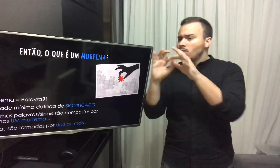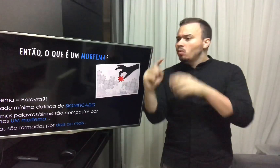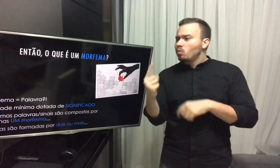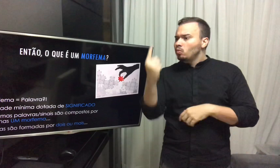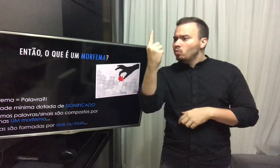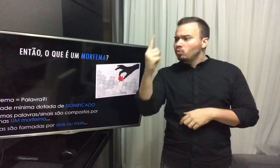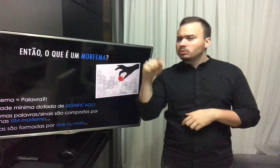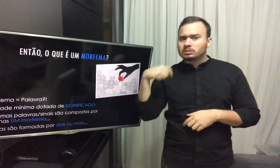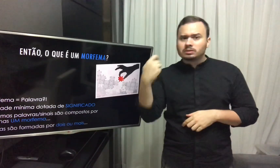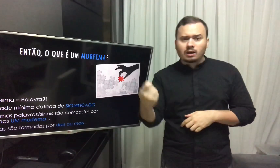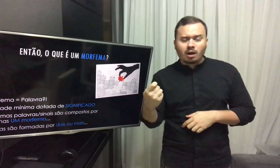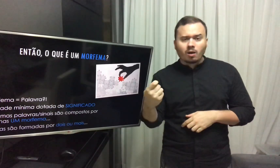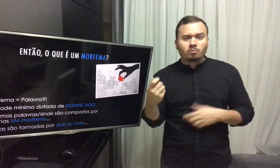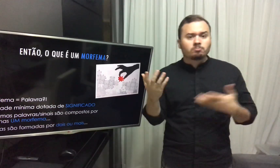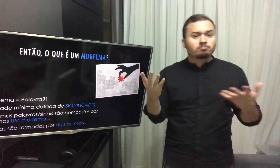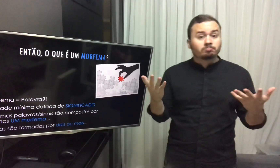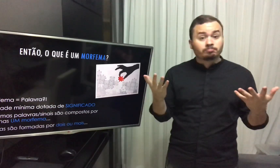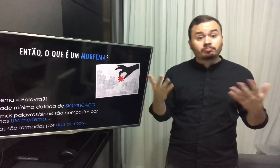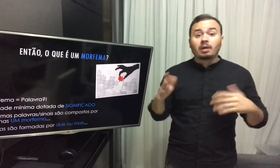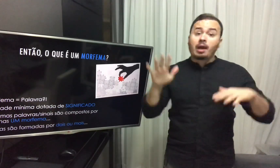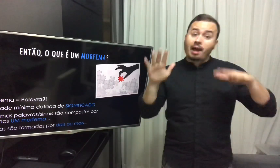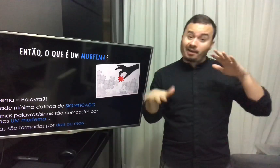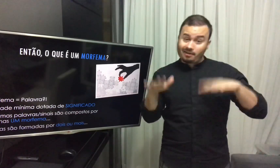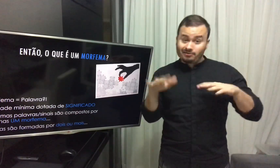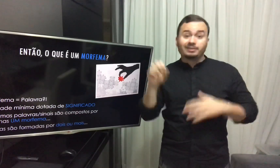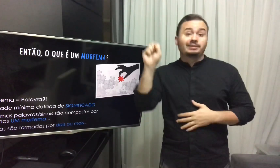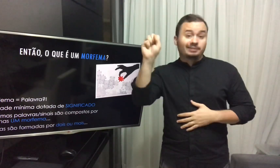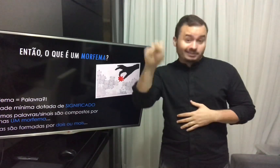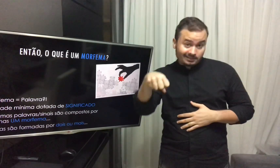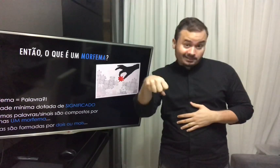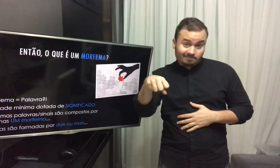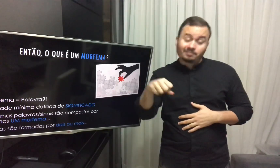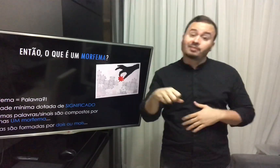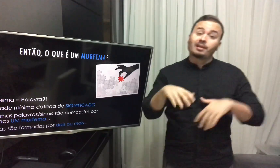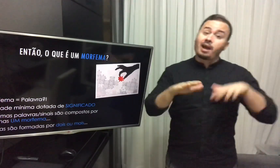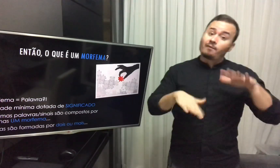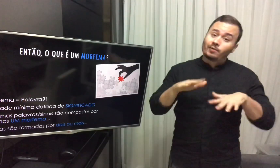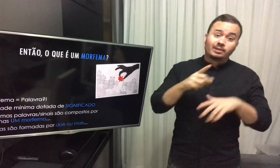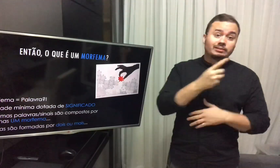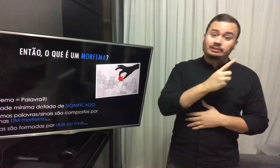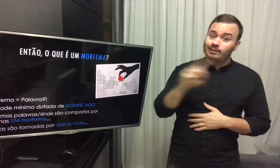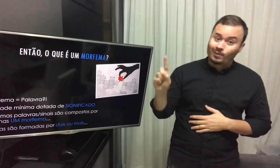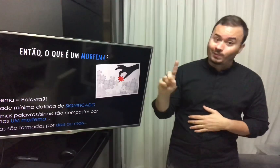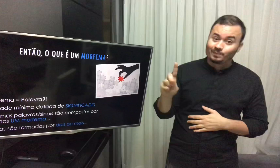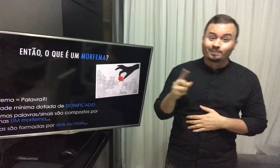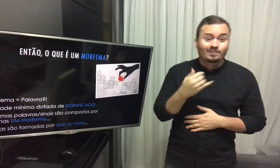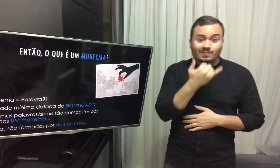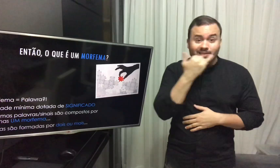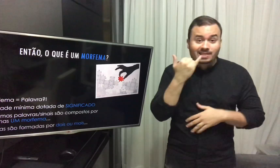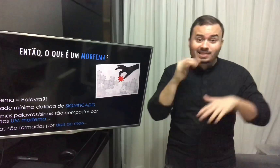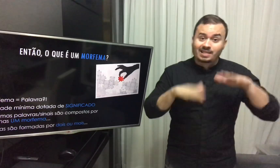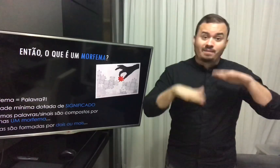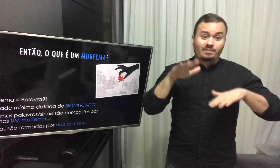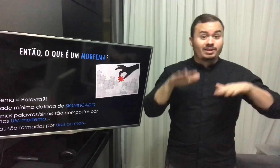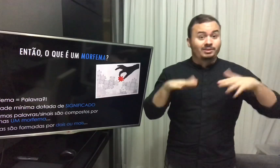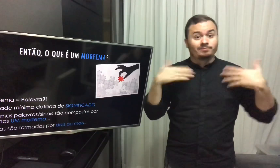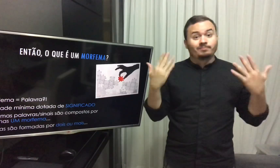morfema corresponde a um sinal? Às vezes pode ser que sim, e às vezes pode ser que não. Isso vai